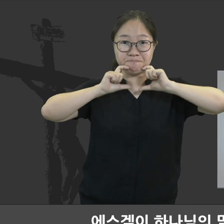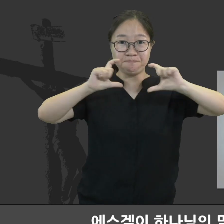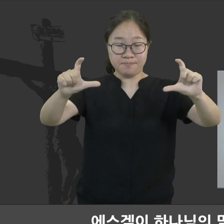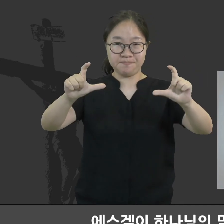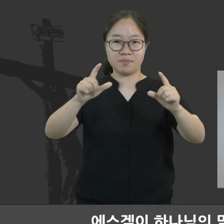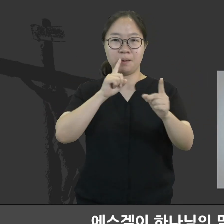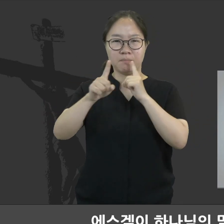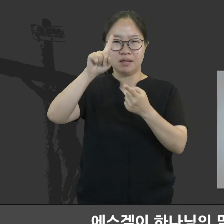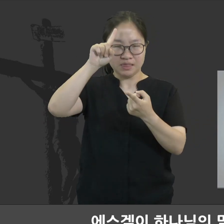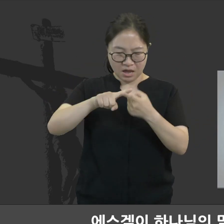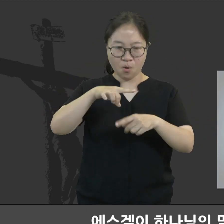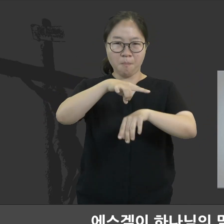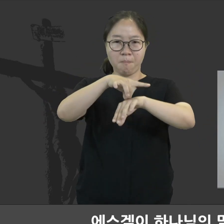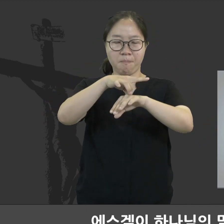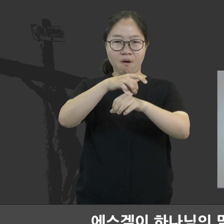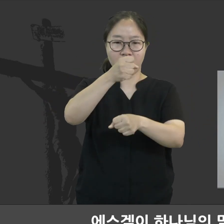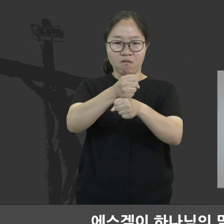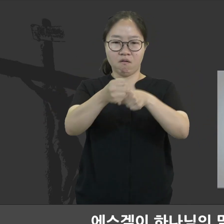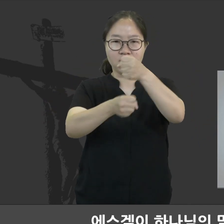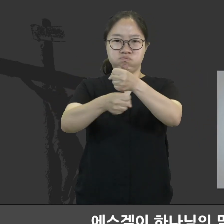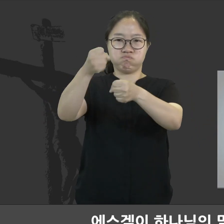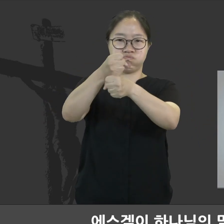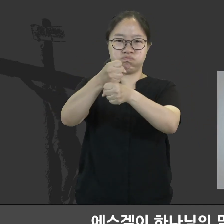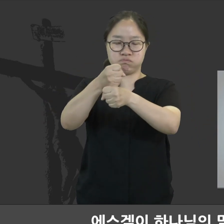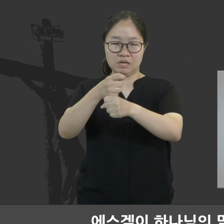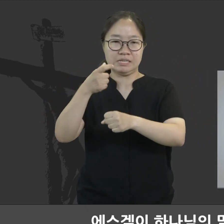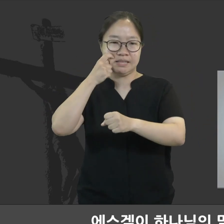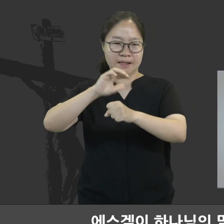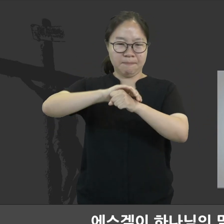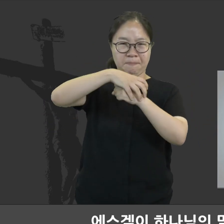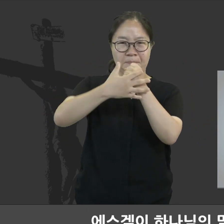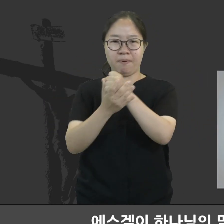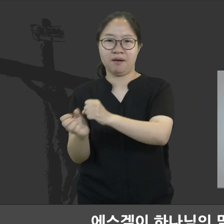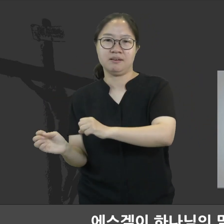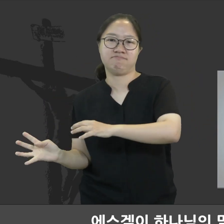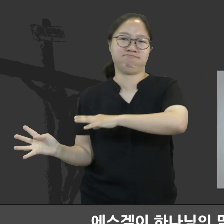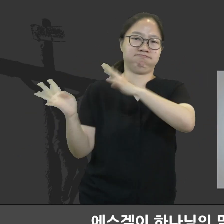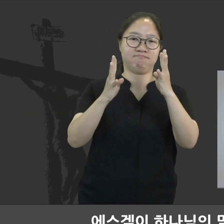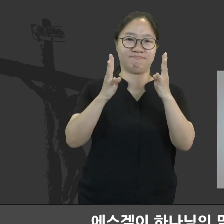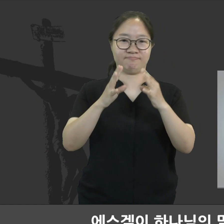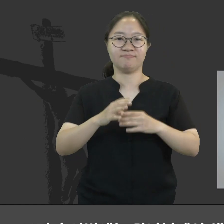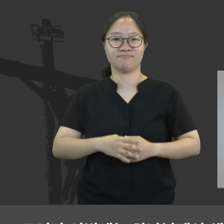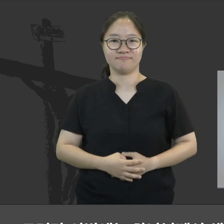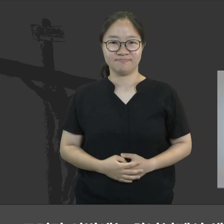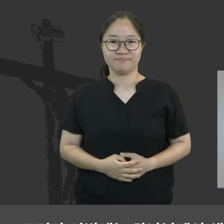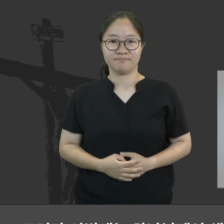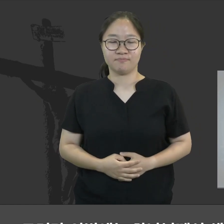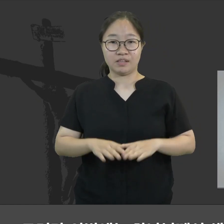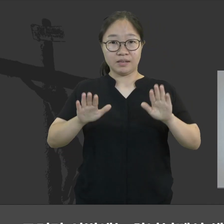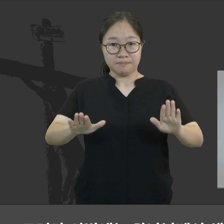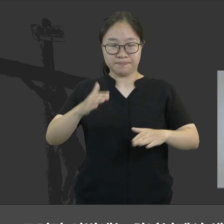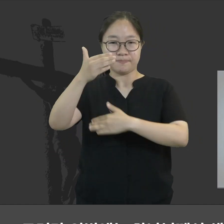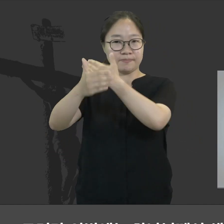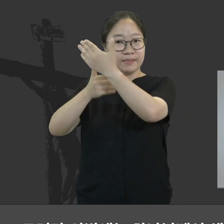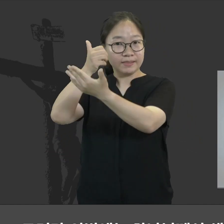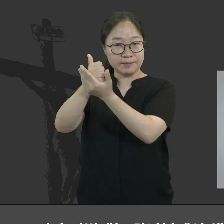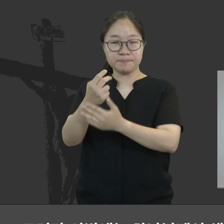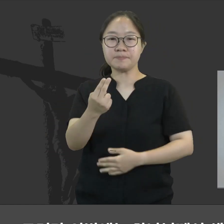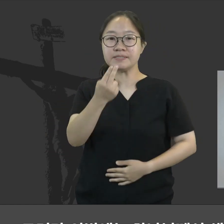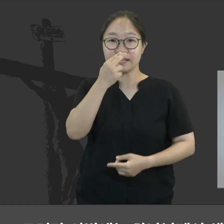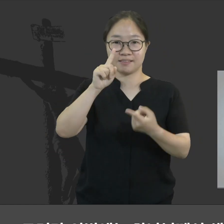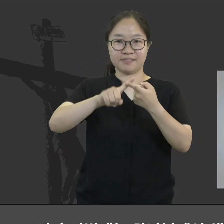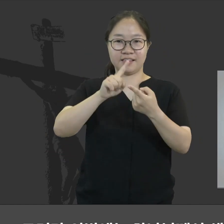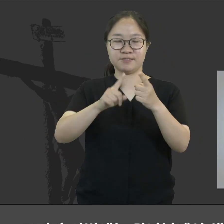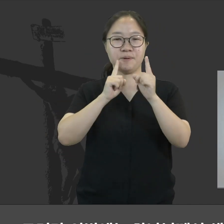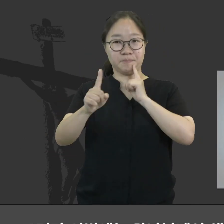그 말씀대로 뼈들이 서로 연결되고 살과 가죽이 덮였습니다. 그러자 이번에는 하나님께서